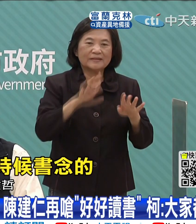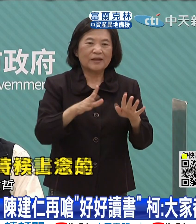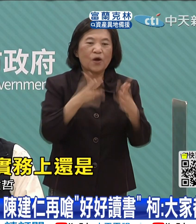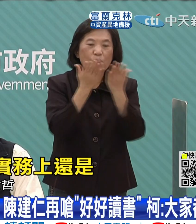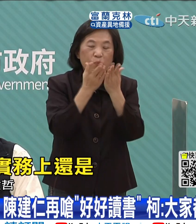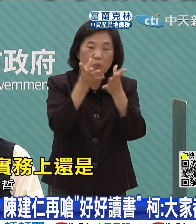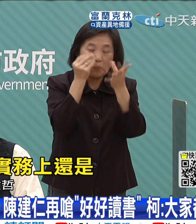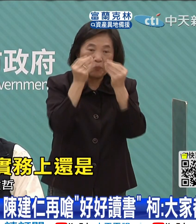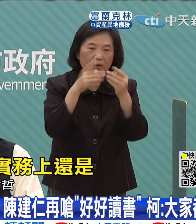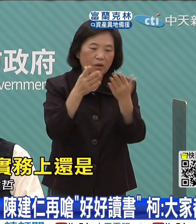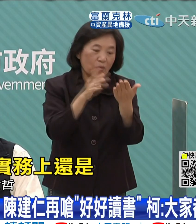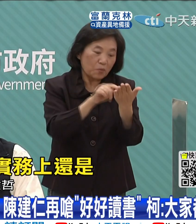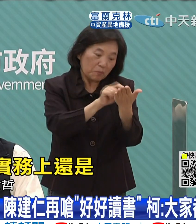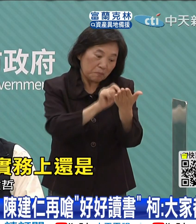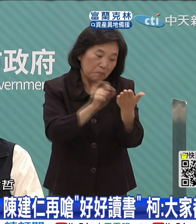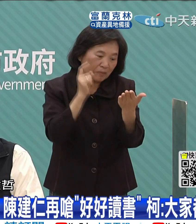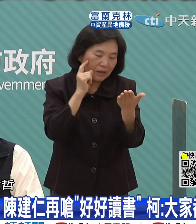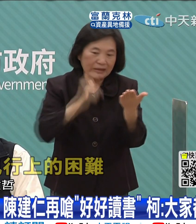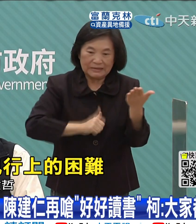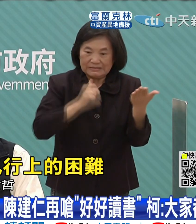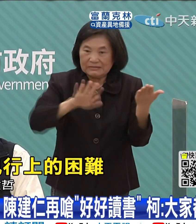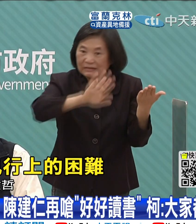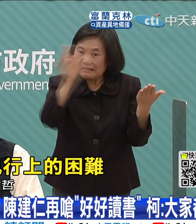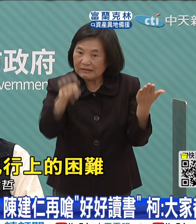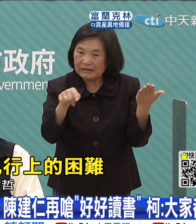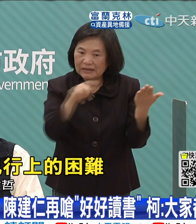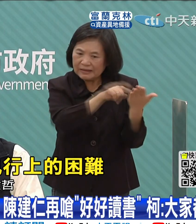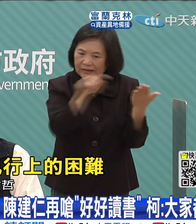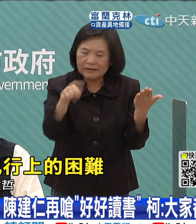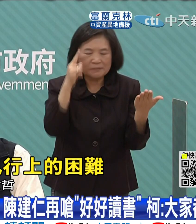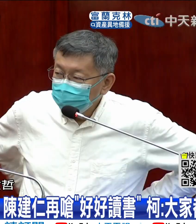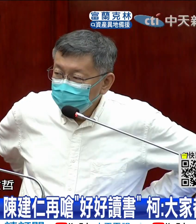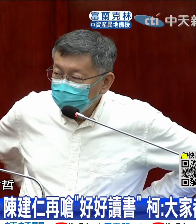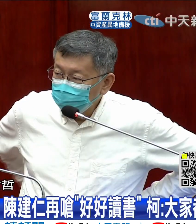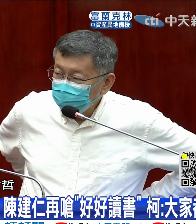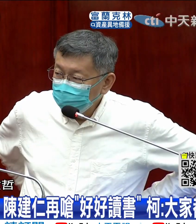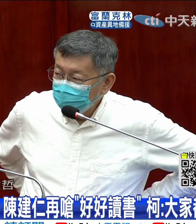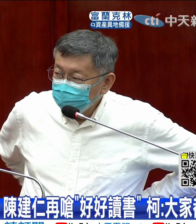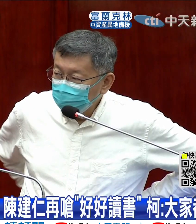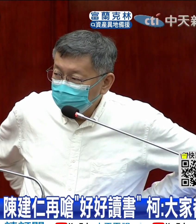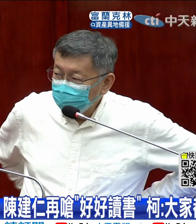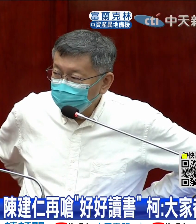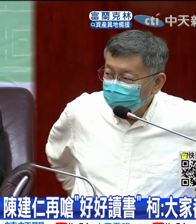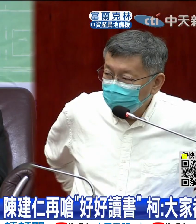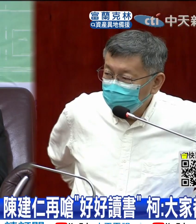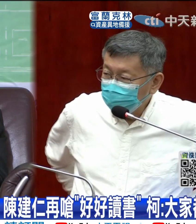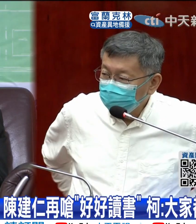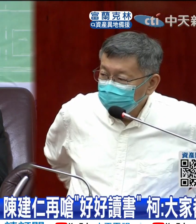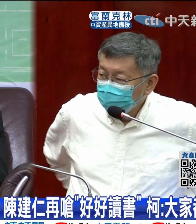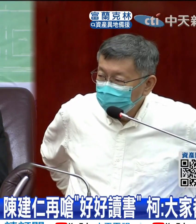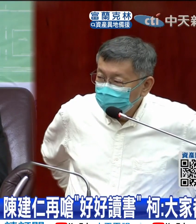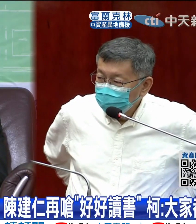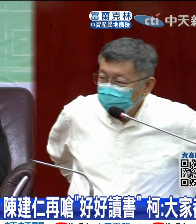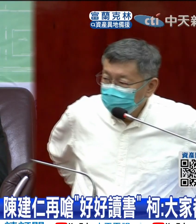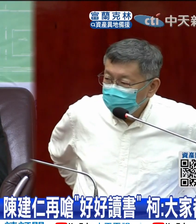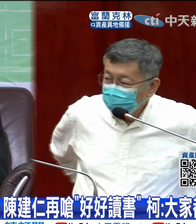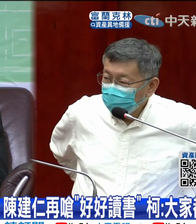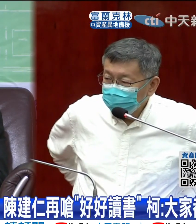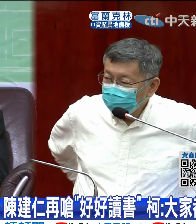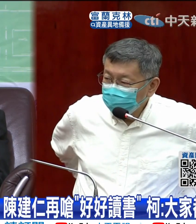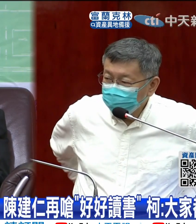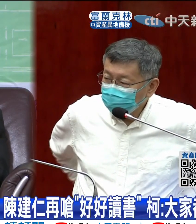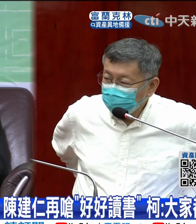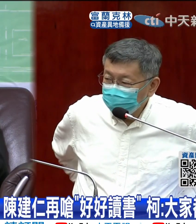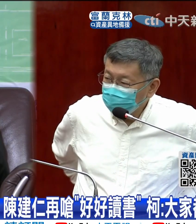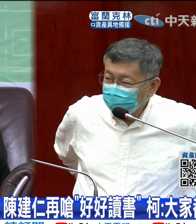有时候书念的跟实务上还是有执行上的困难。 矛头锁定柯文哲，这个前副总统教训